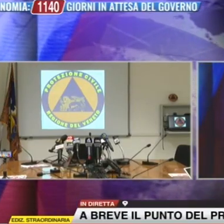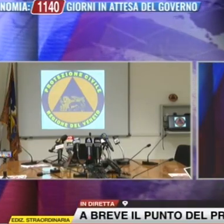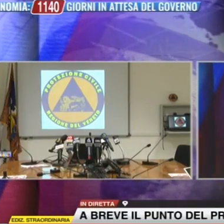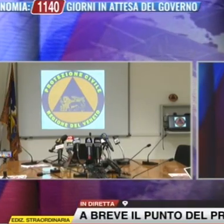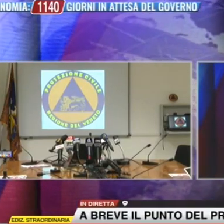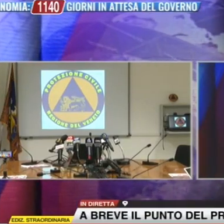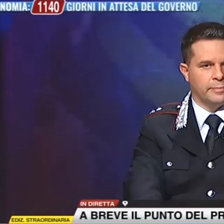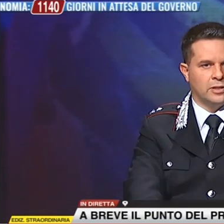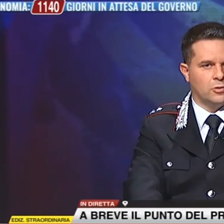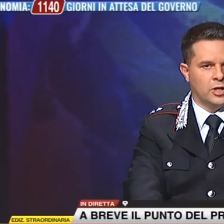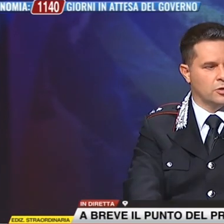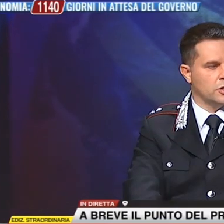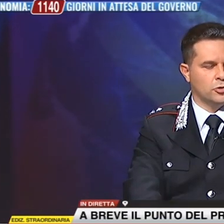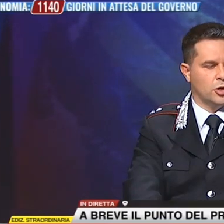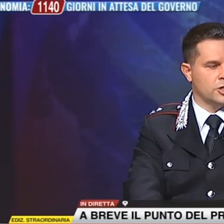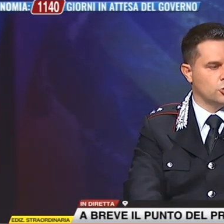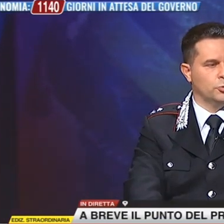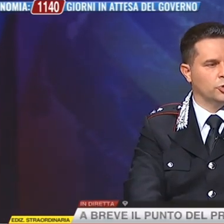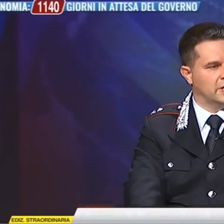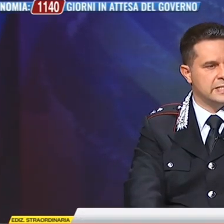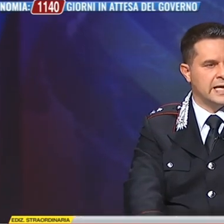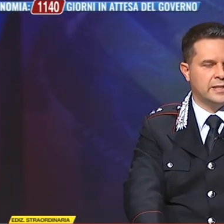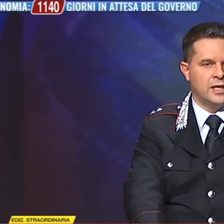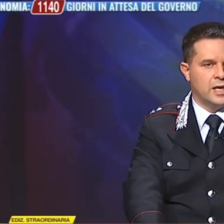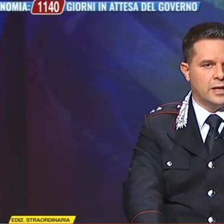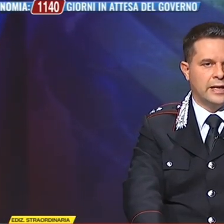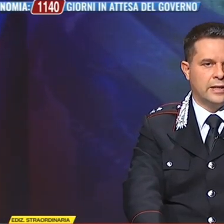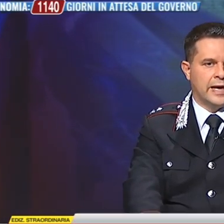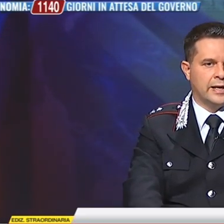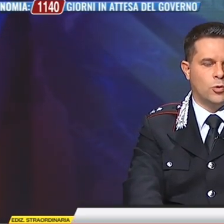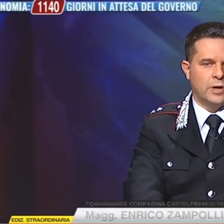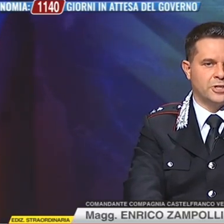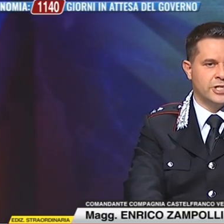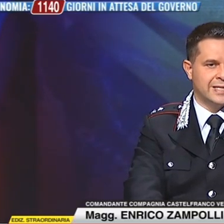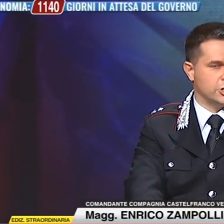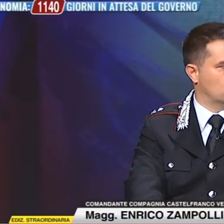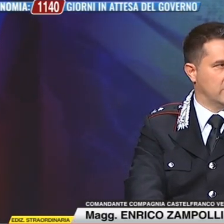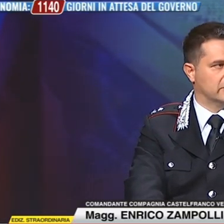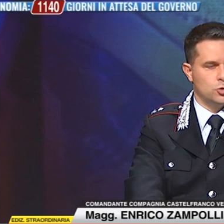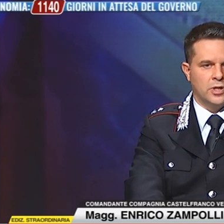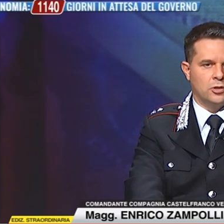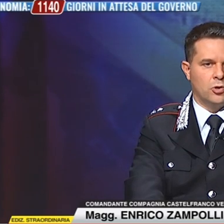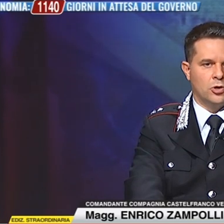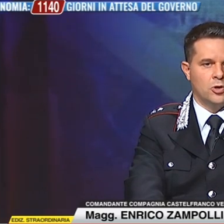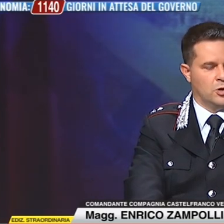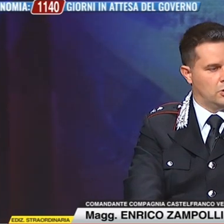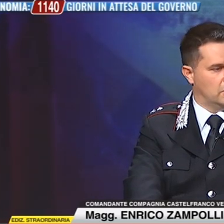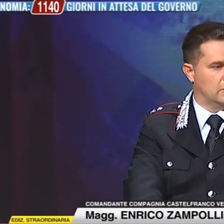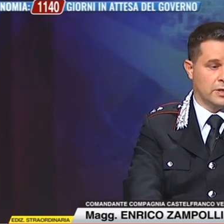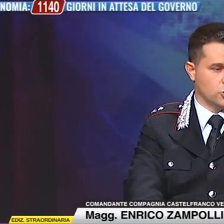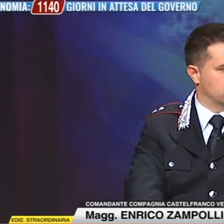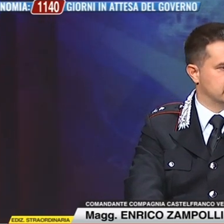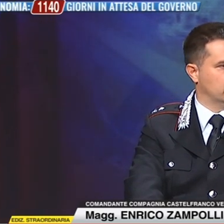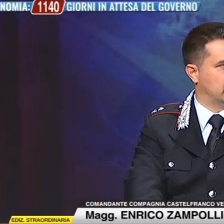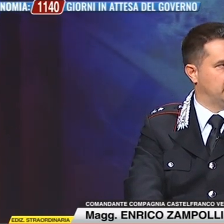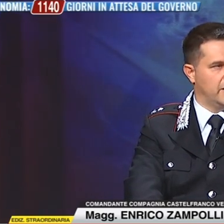tutti. Certamente, i nostri controlli sono appunto indirizzati nel dare una presenza rassicurante sul territorio.